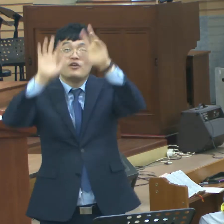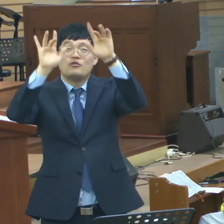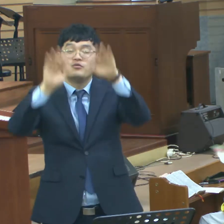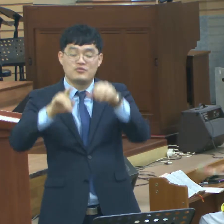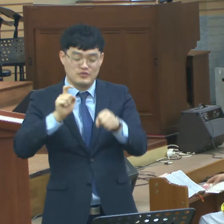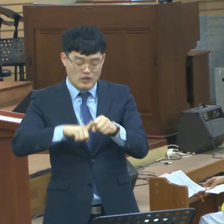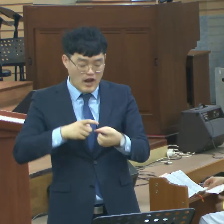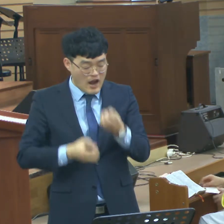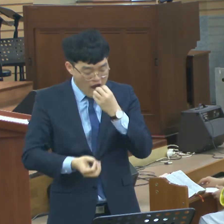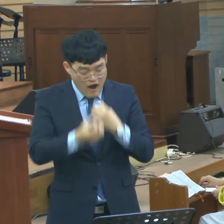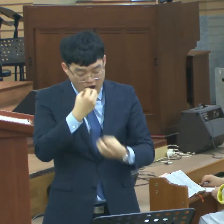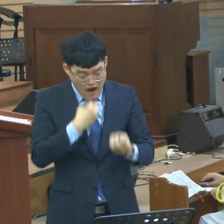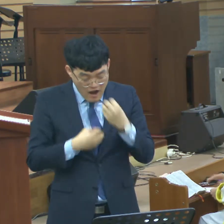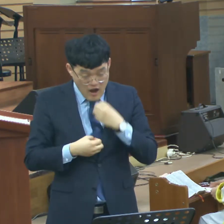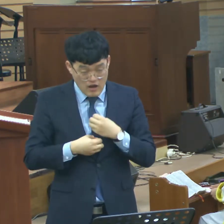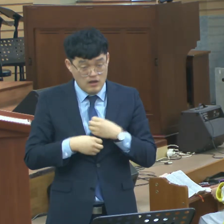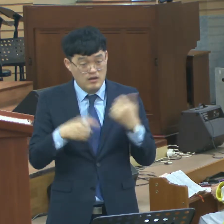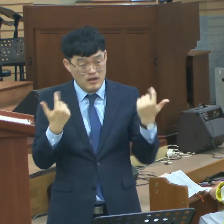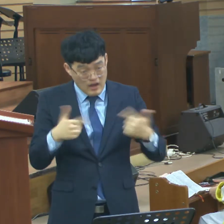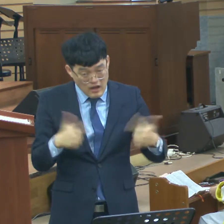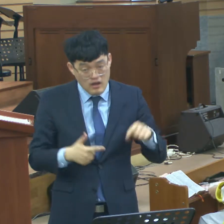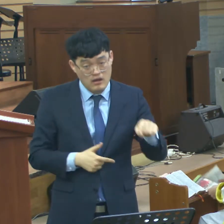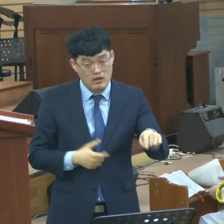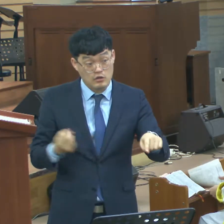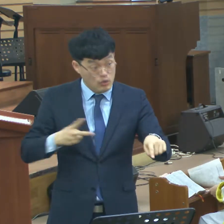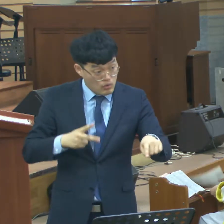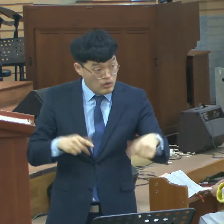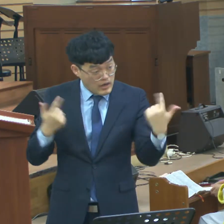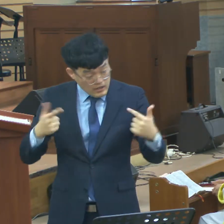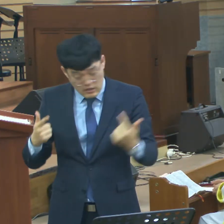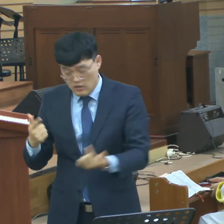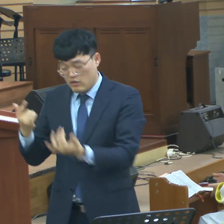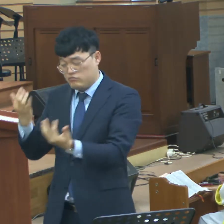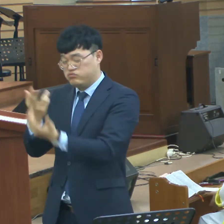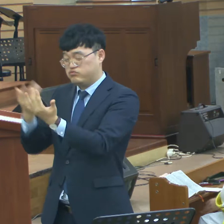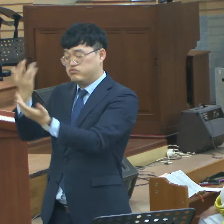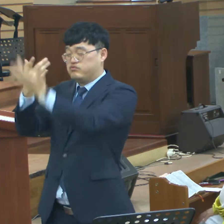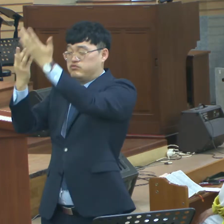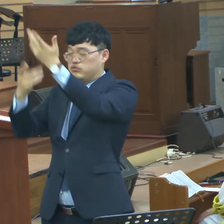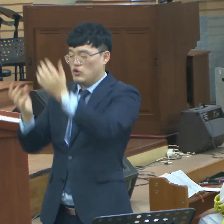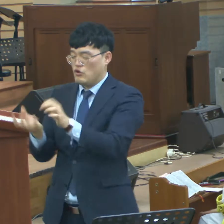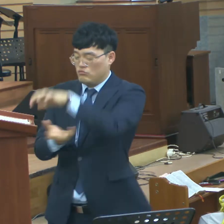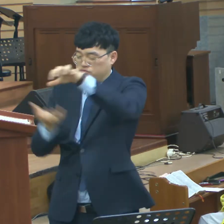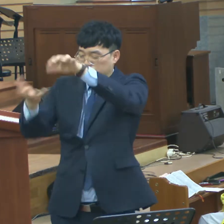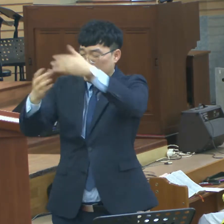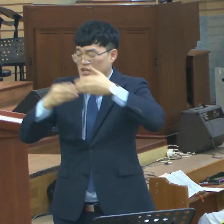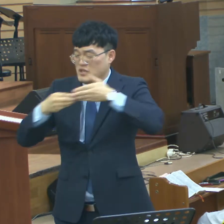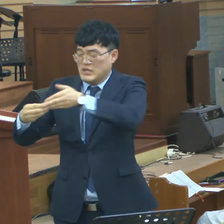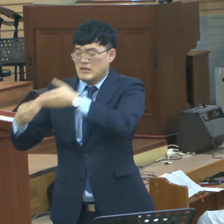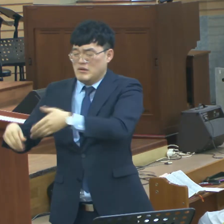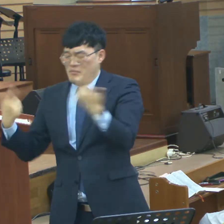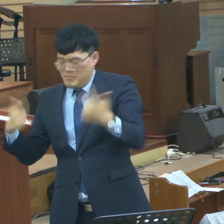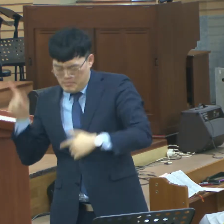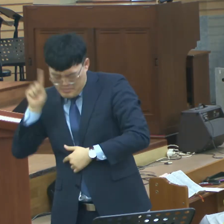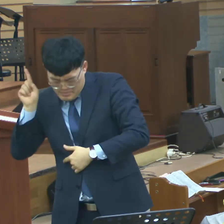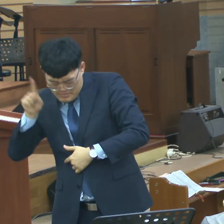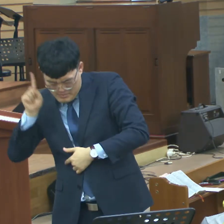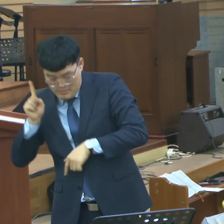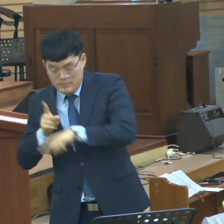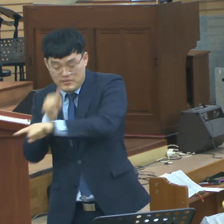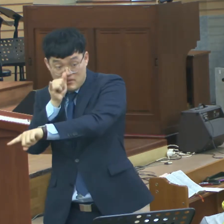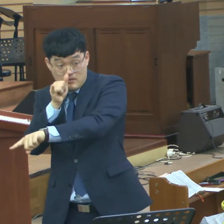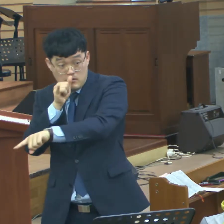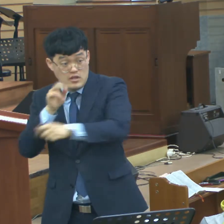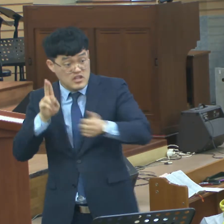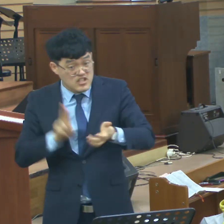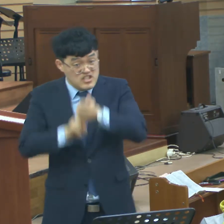위에 불기둥, 구름기둥이 40년 동안 있는 걸 봤다고요. 수많은 기적을 봤어요. 메추라기 고기 달라고 해서 고기도 주셨어요.